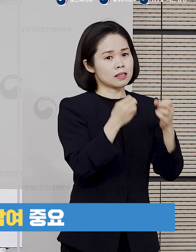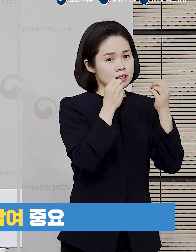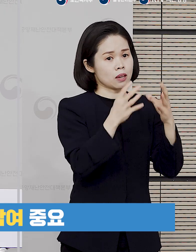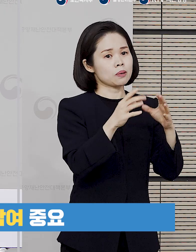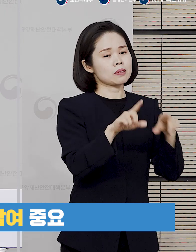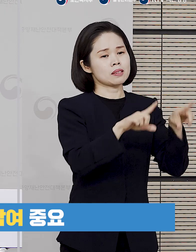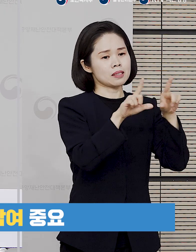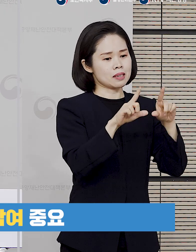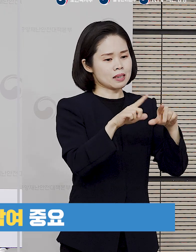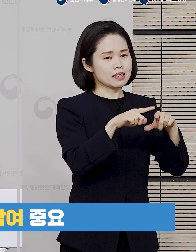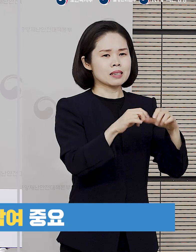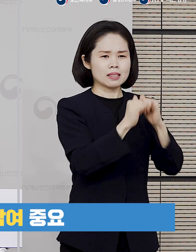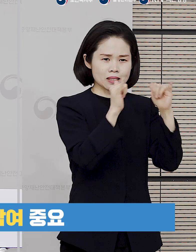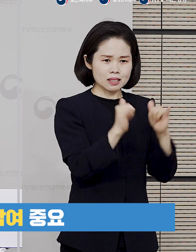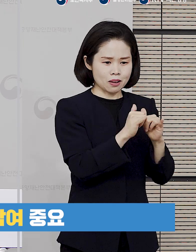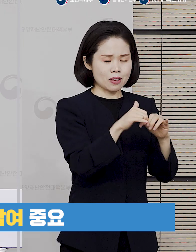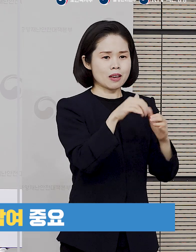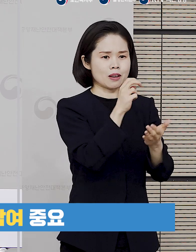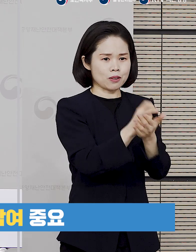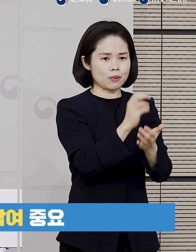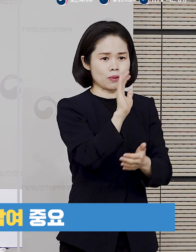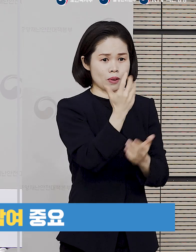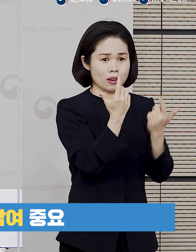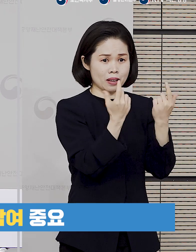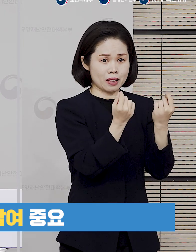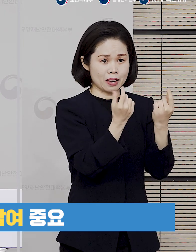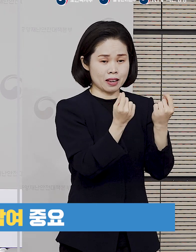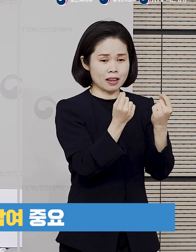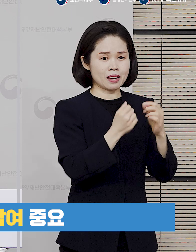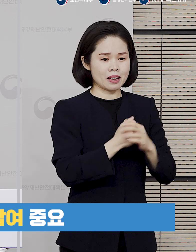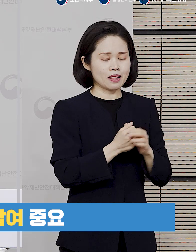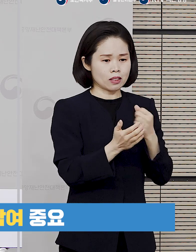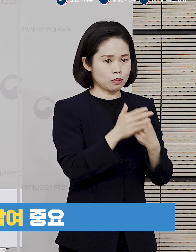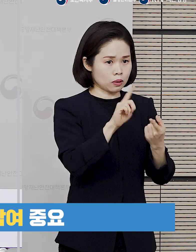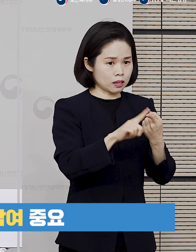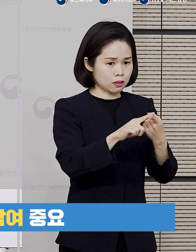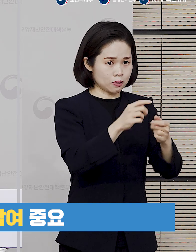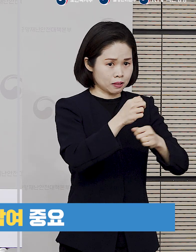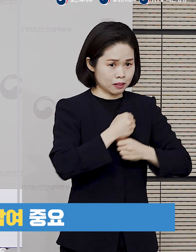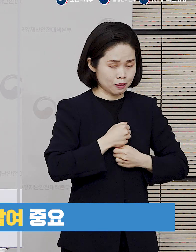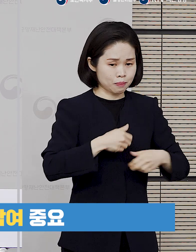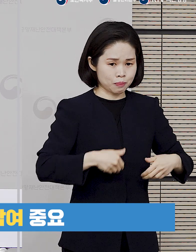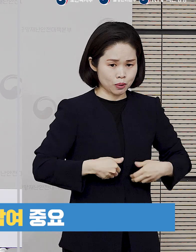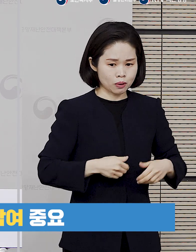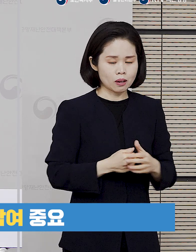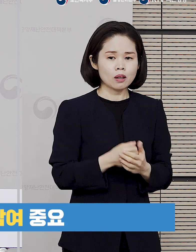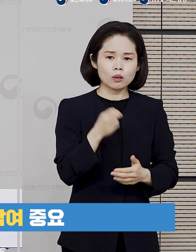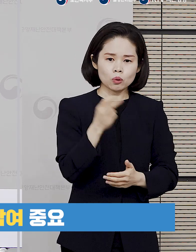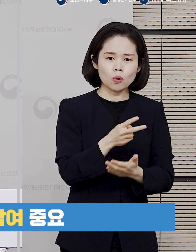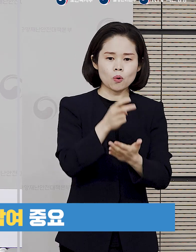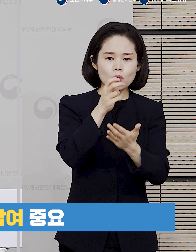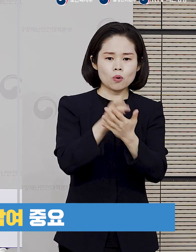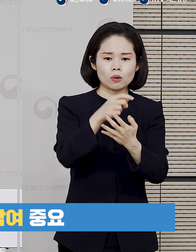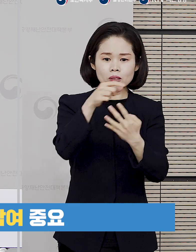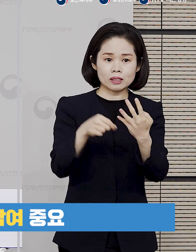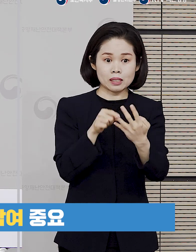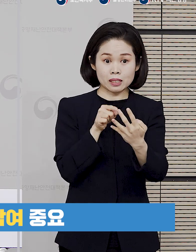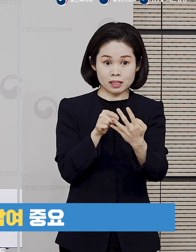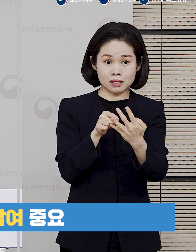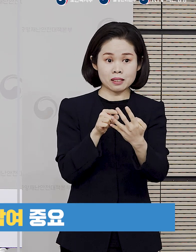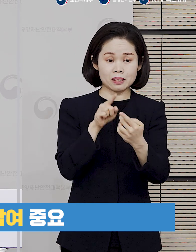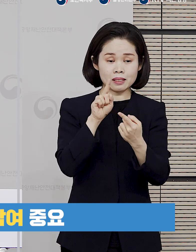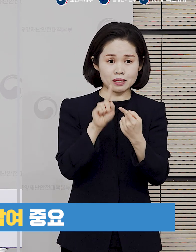될 것이라고 보기 때문입니다. 두 번째는 이렇게 만들어지는 생활 방역의 지침 내지는